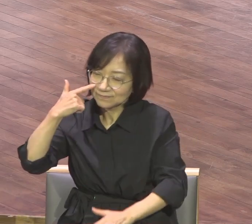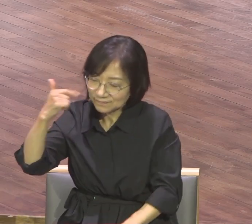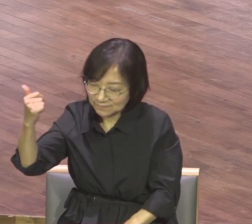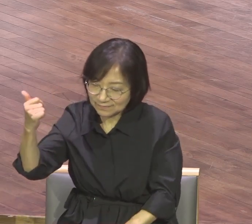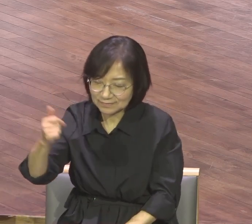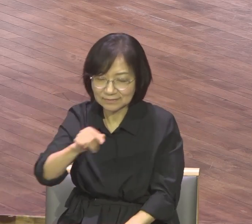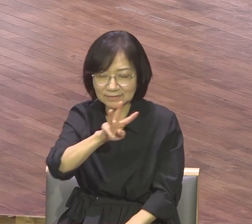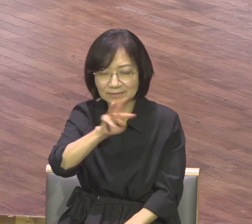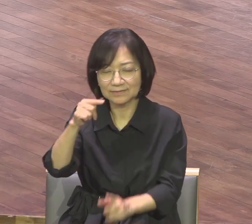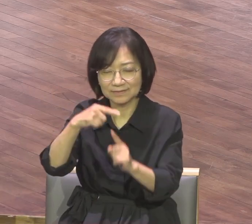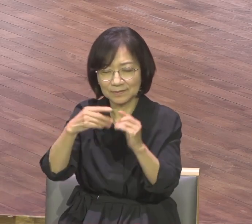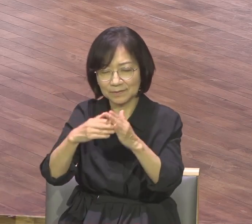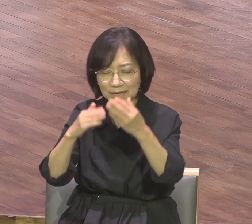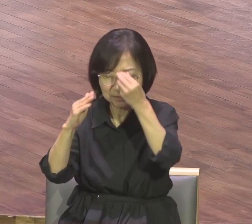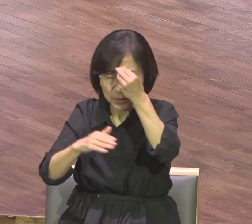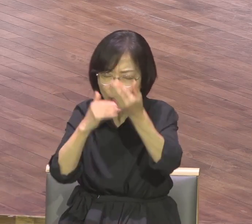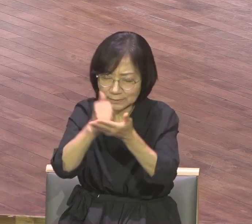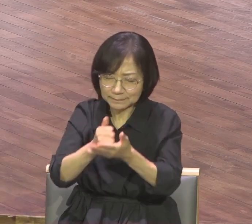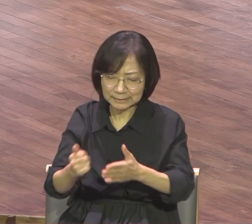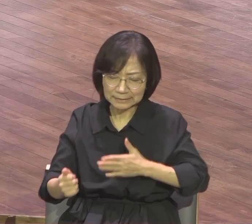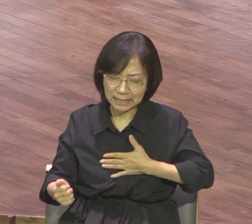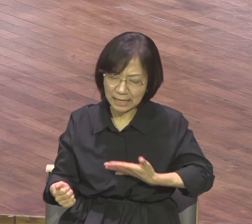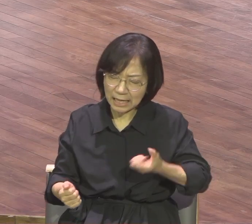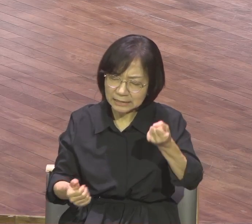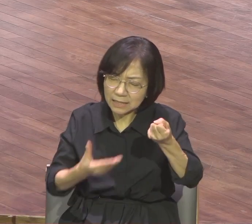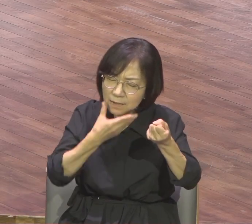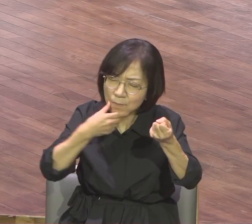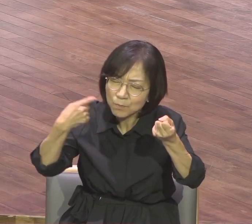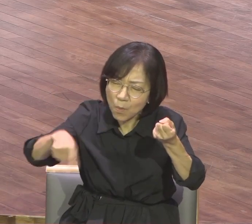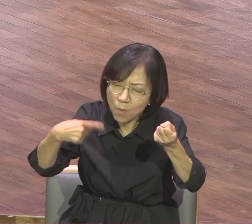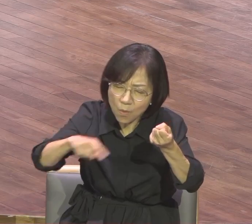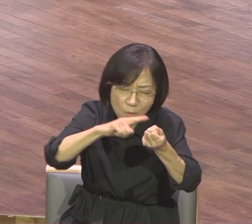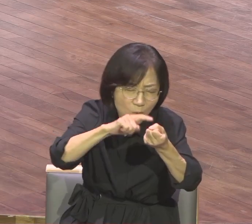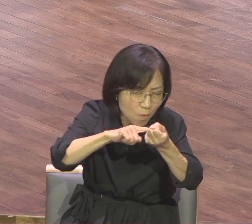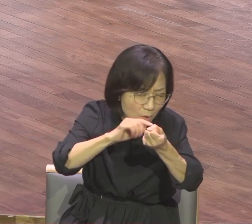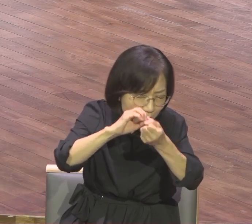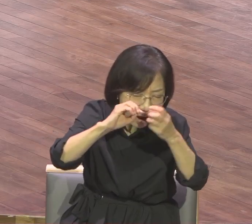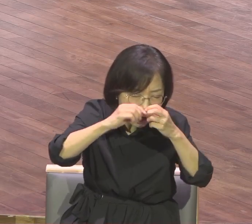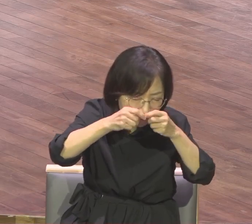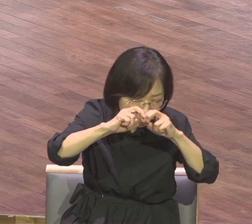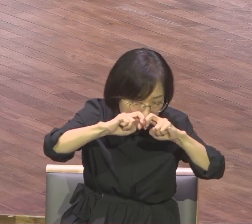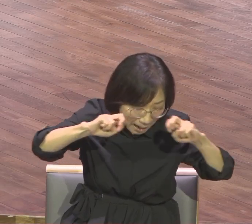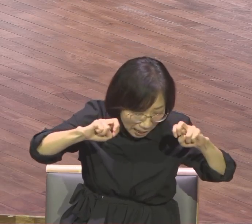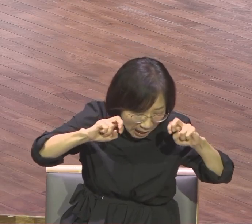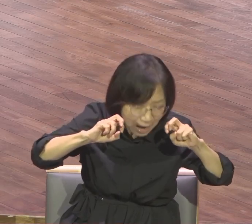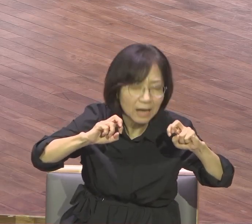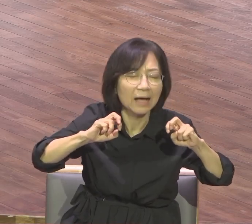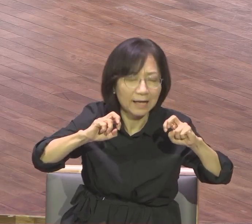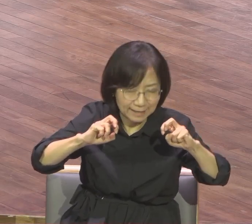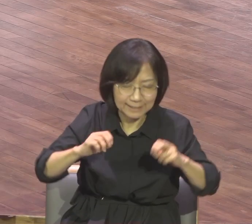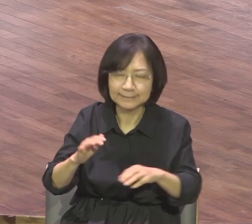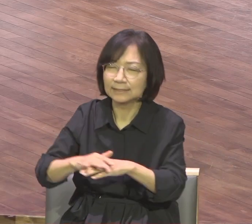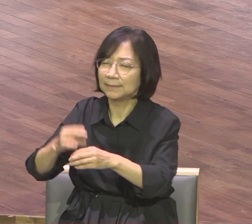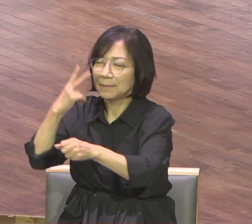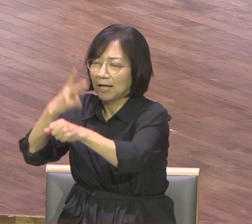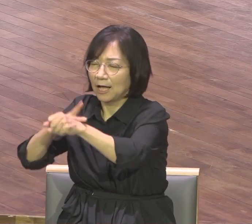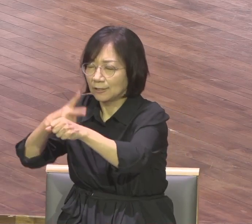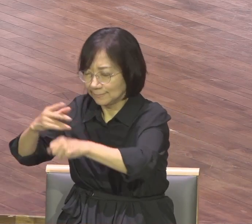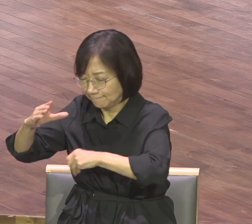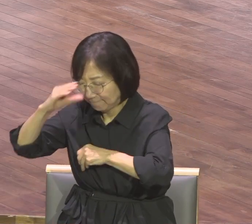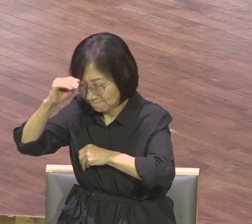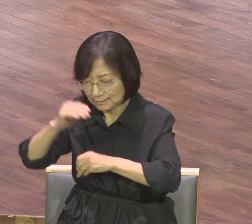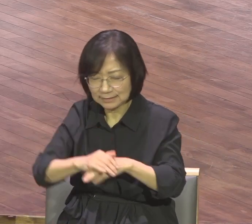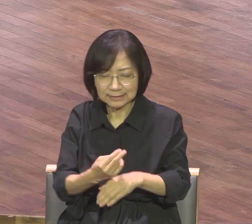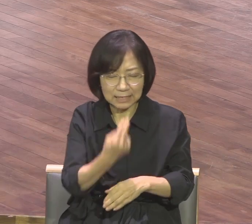성도들 무엇으로 행복한지 스스로 질문하고 답을 했어. 사도 바울처럼 정말 생명 구원의 현장 변화에